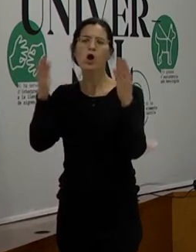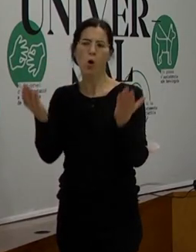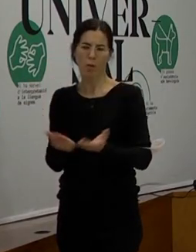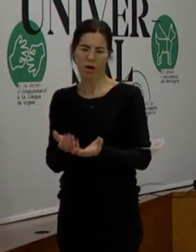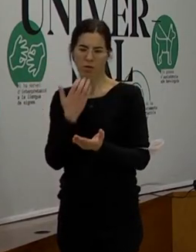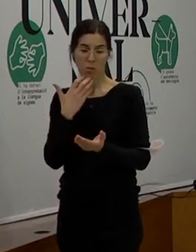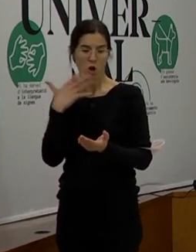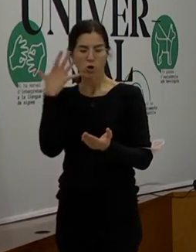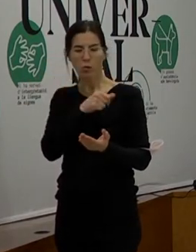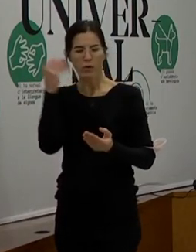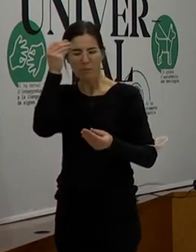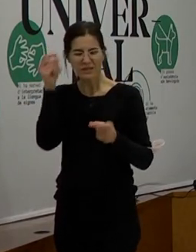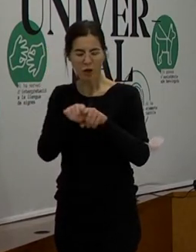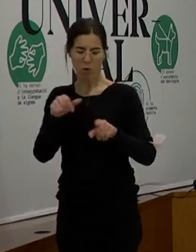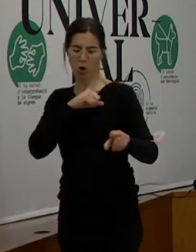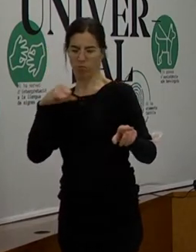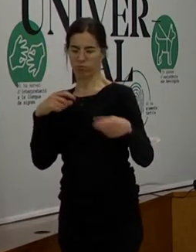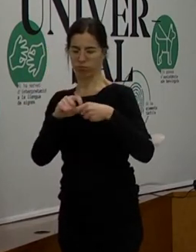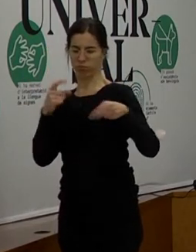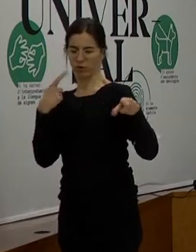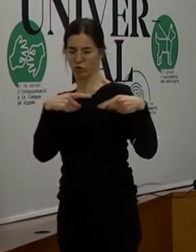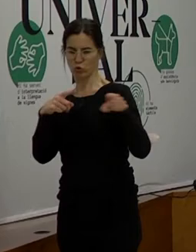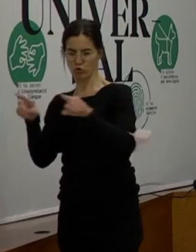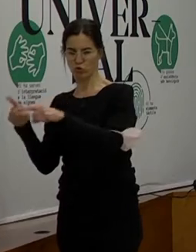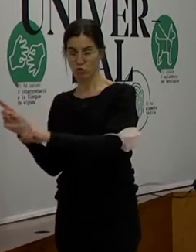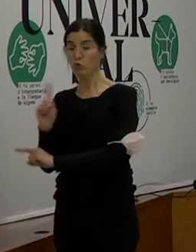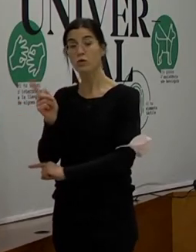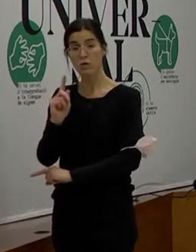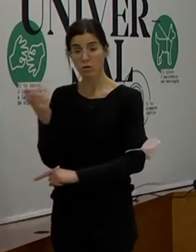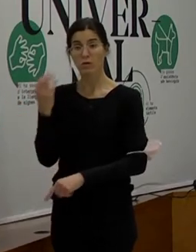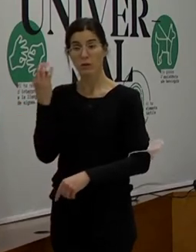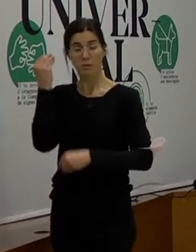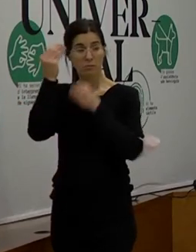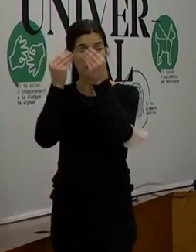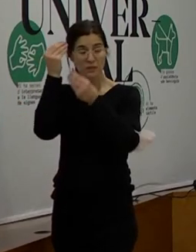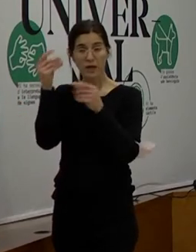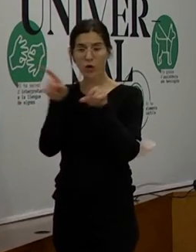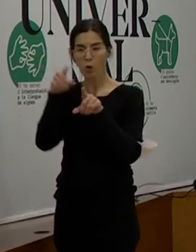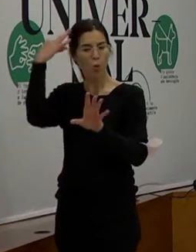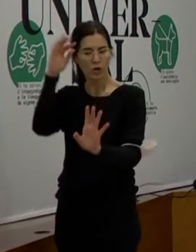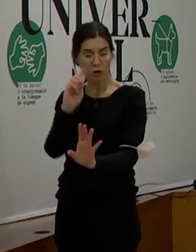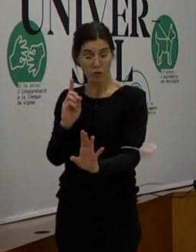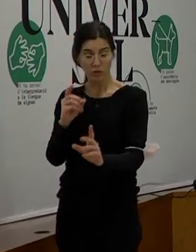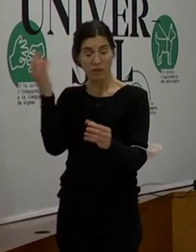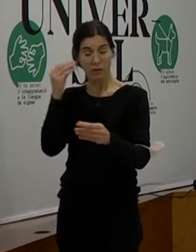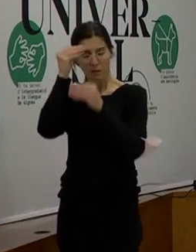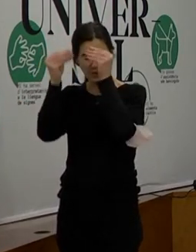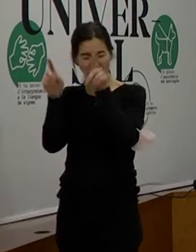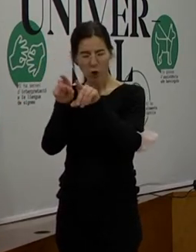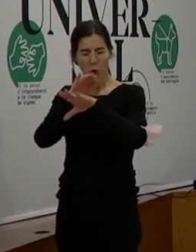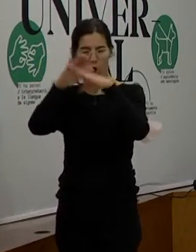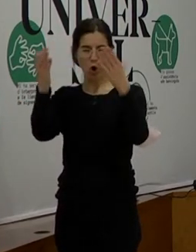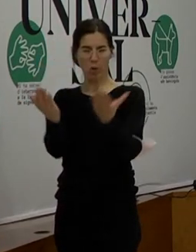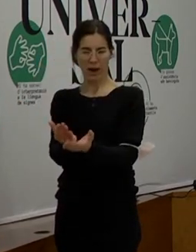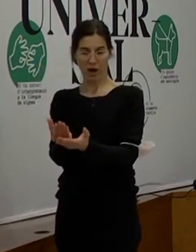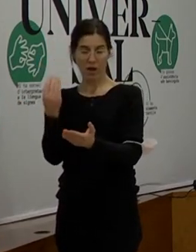pensar d'una manera independent, no podem pensar d'una manera única, no. Tenim que pensar d'una manera global i tenim que